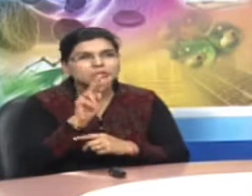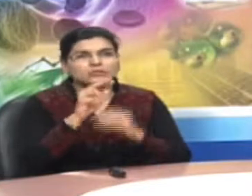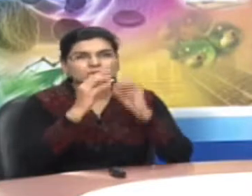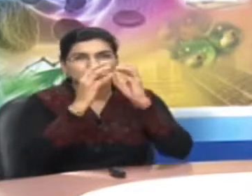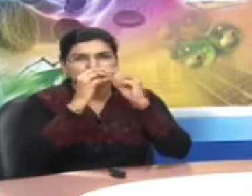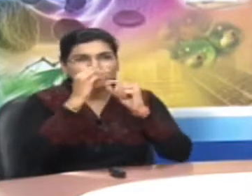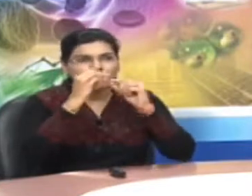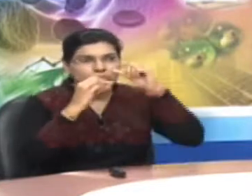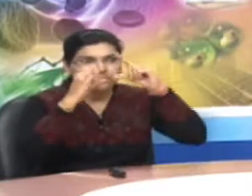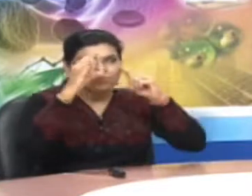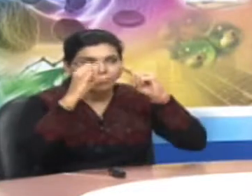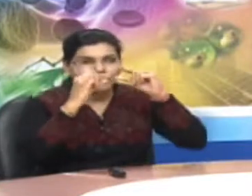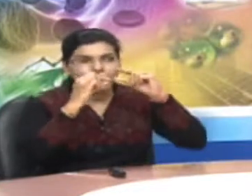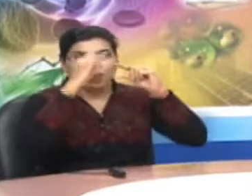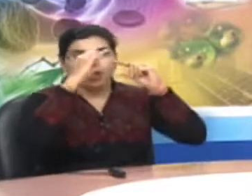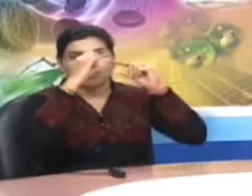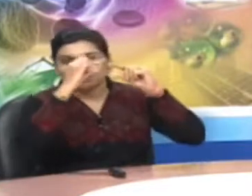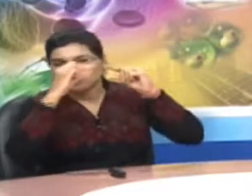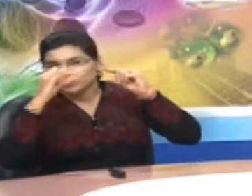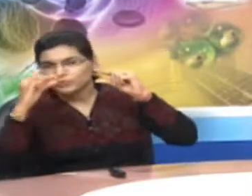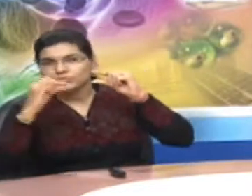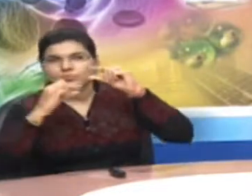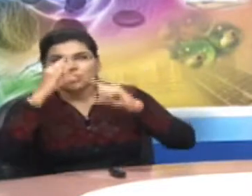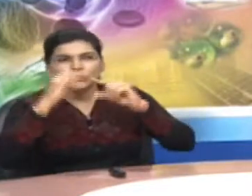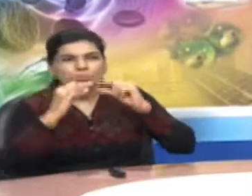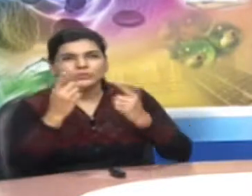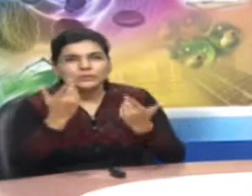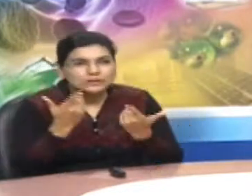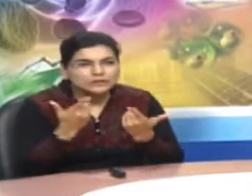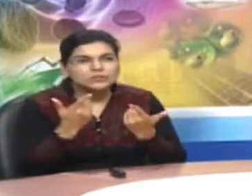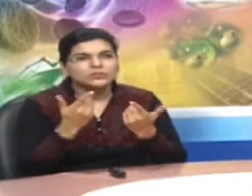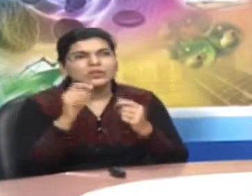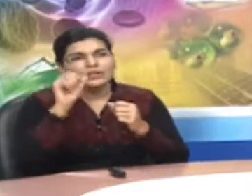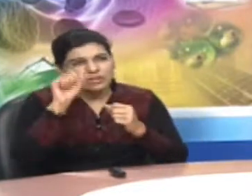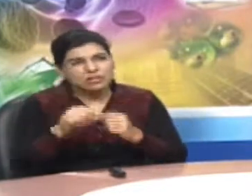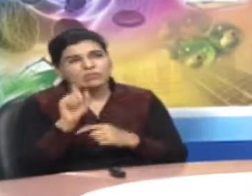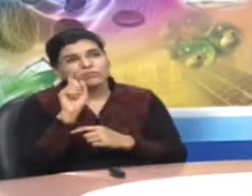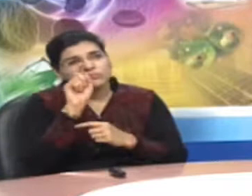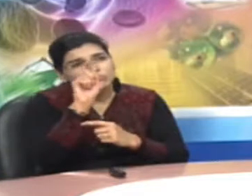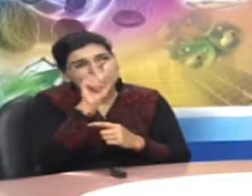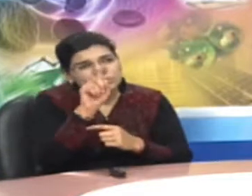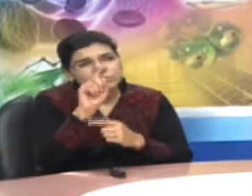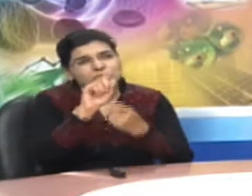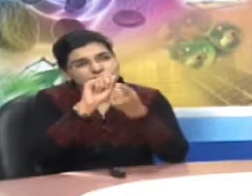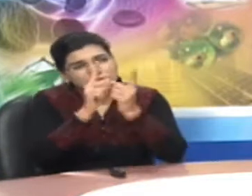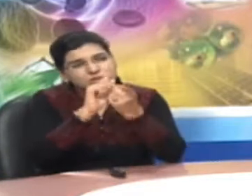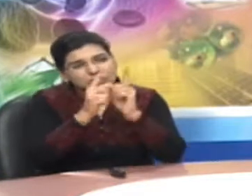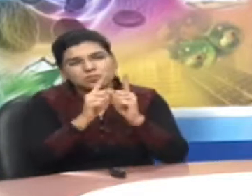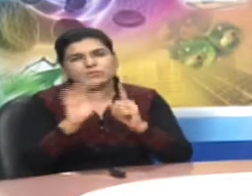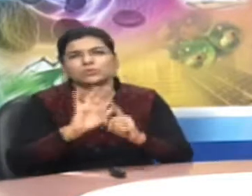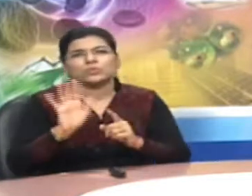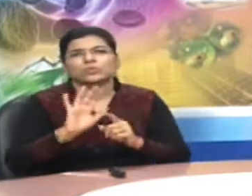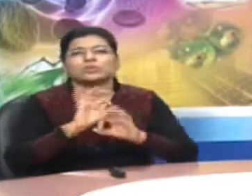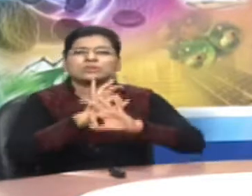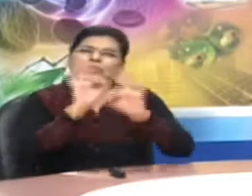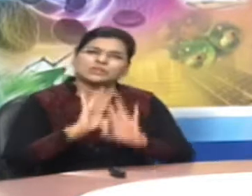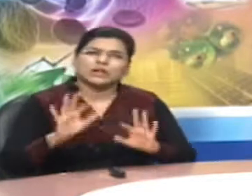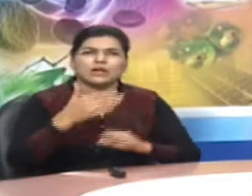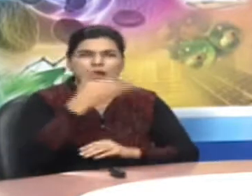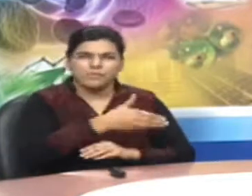and you have typed a lot and you want to change the case of the font you have written, now you cannot